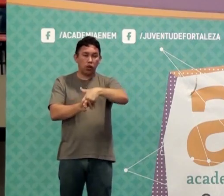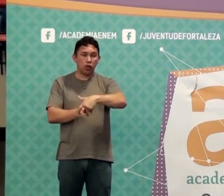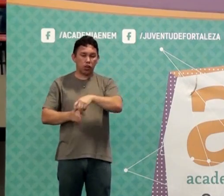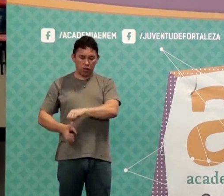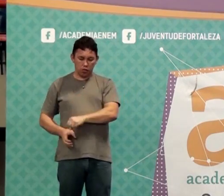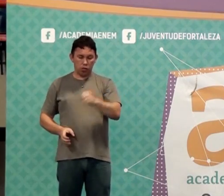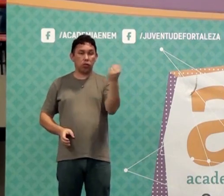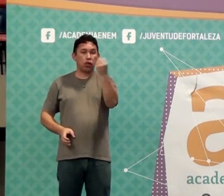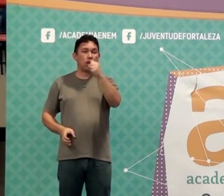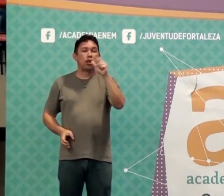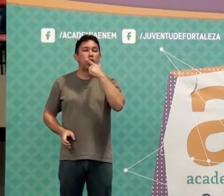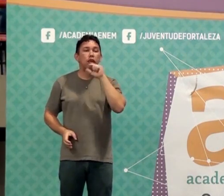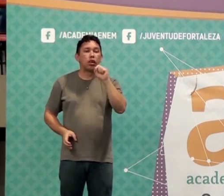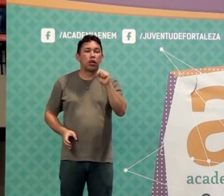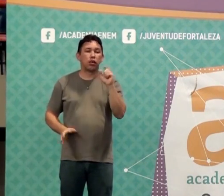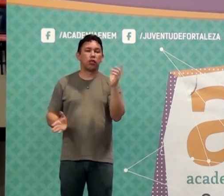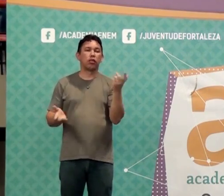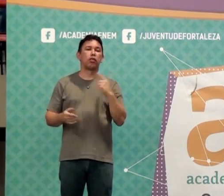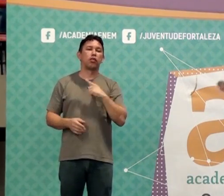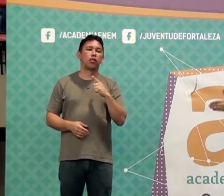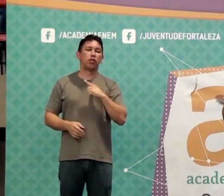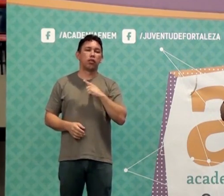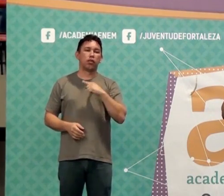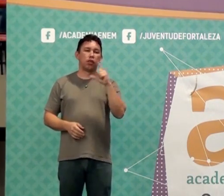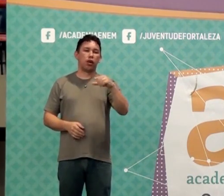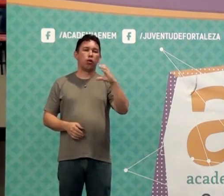o subnobre. Ele é tão